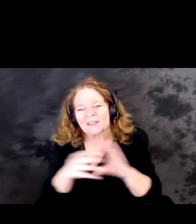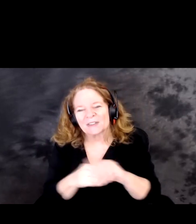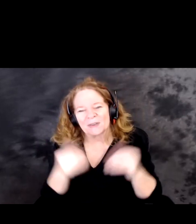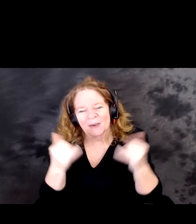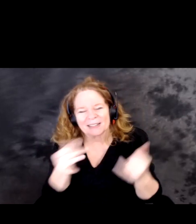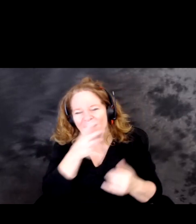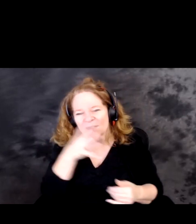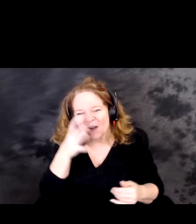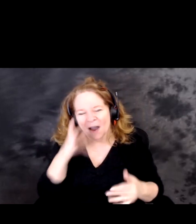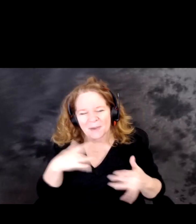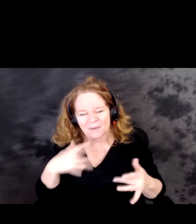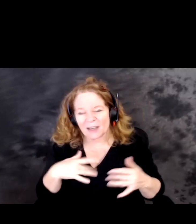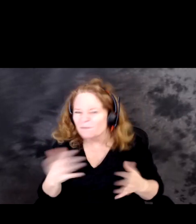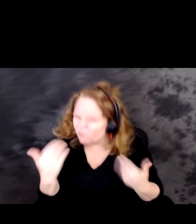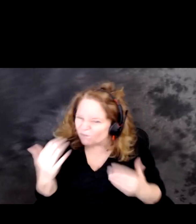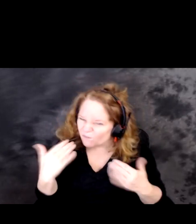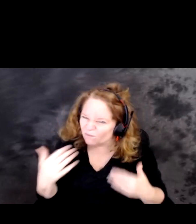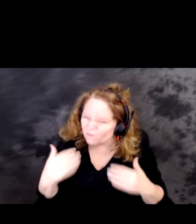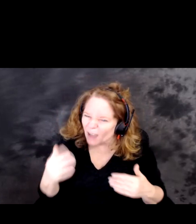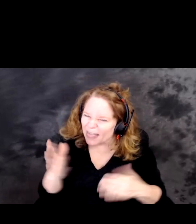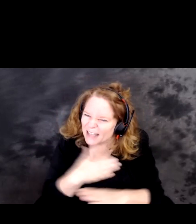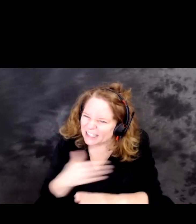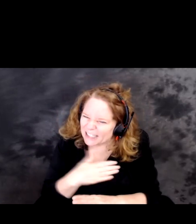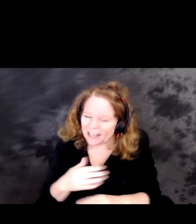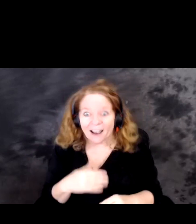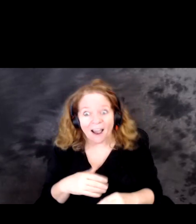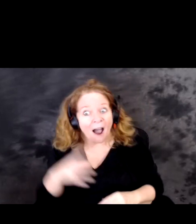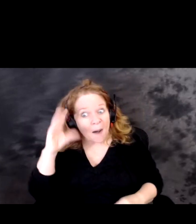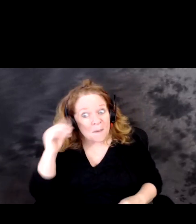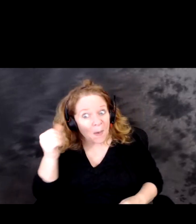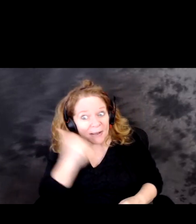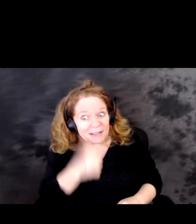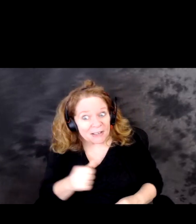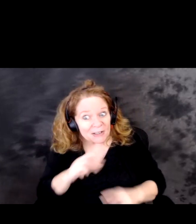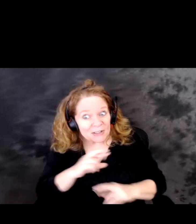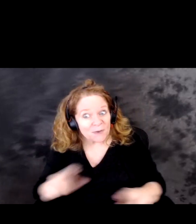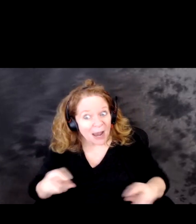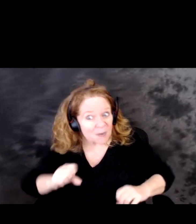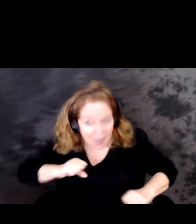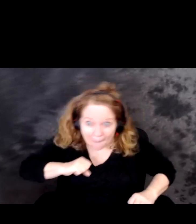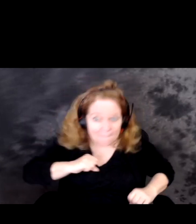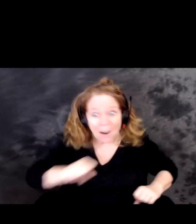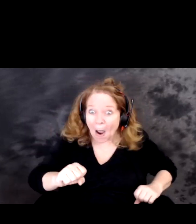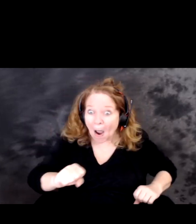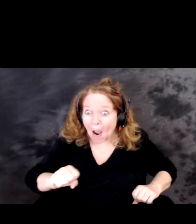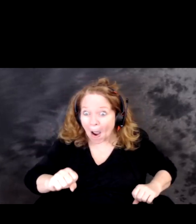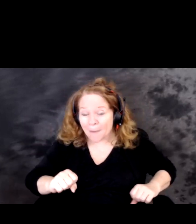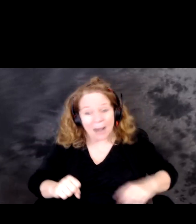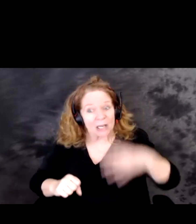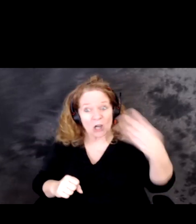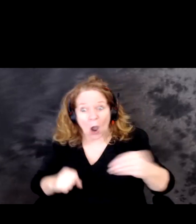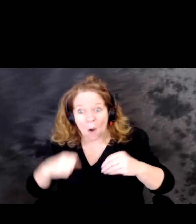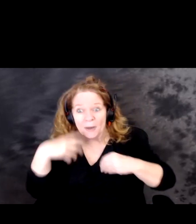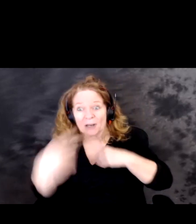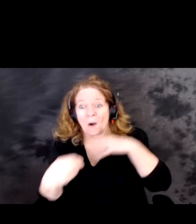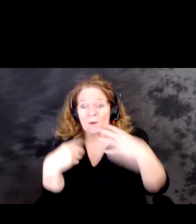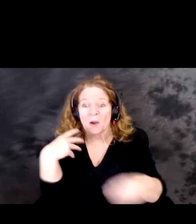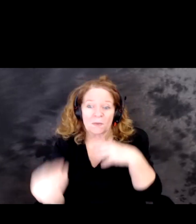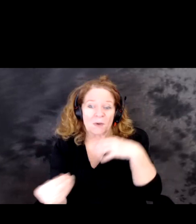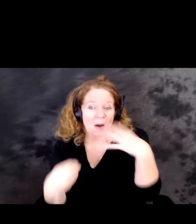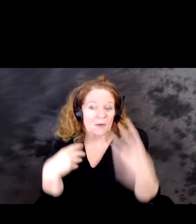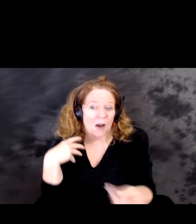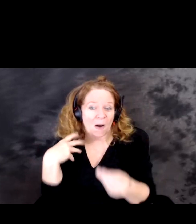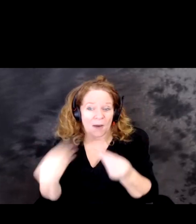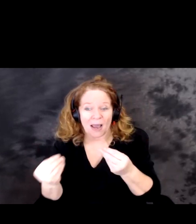Sí, ya está lista nuestro cuento. Vamos a cantar la cuenta. Vamos a cantar la